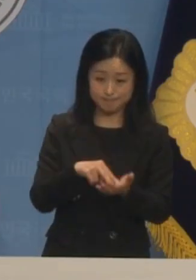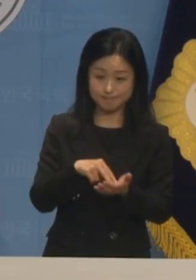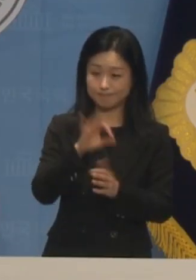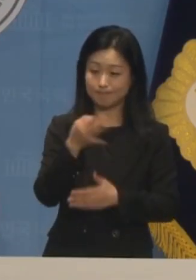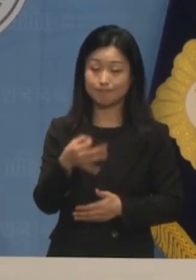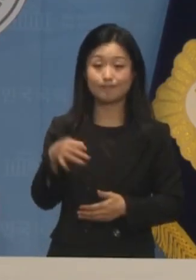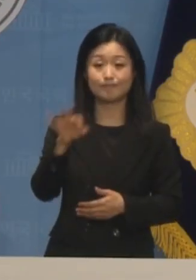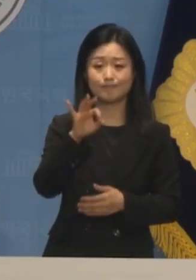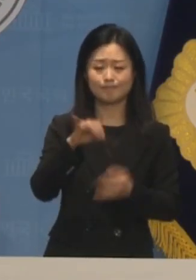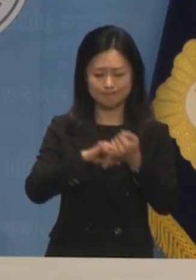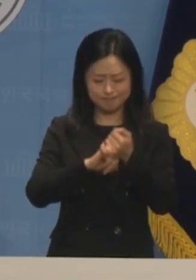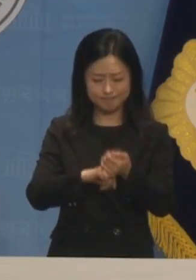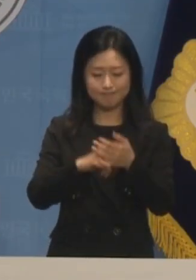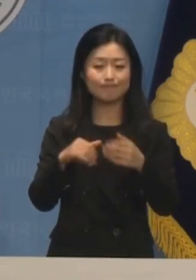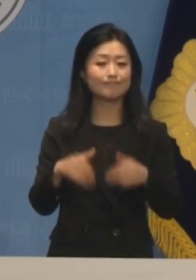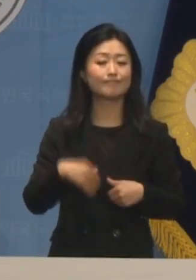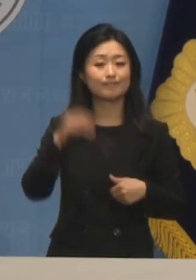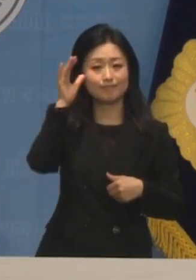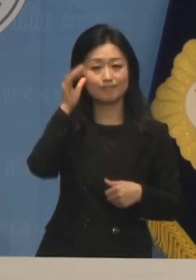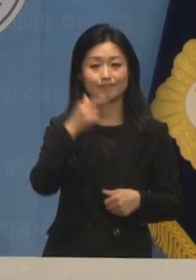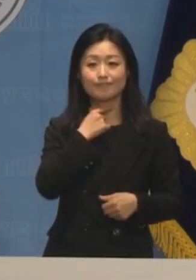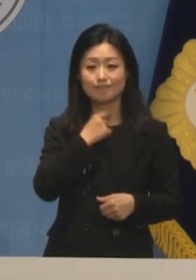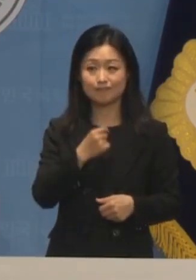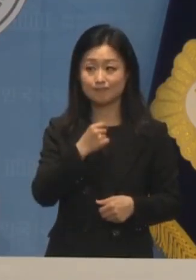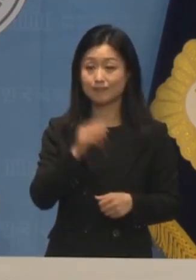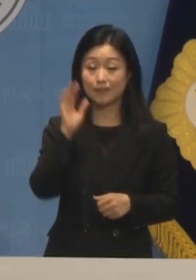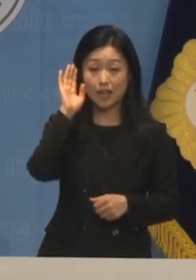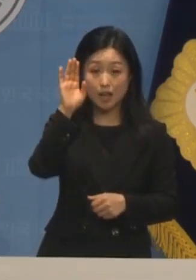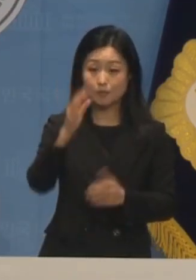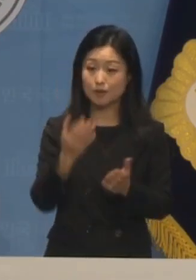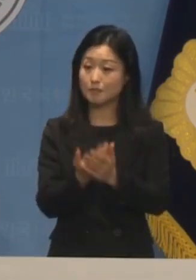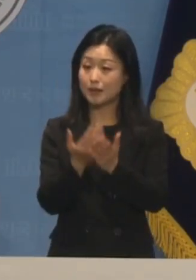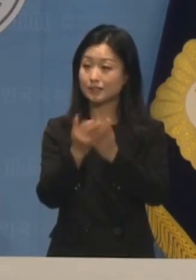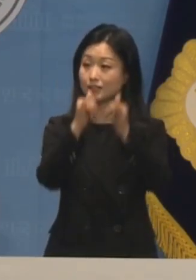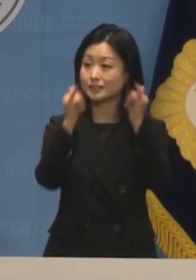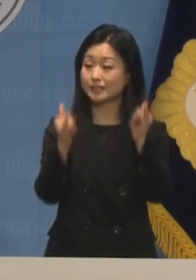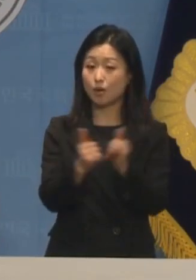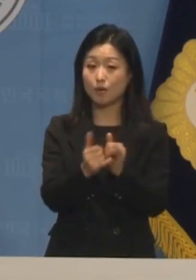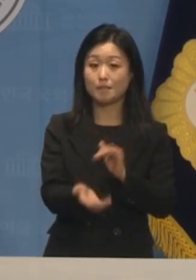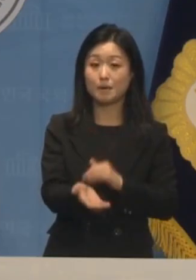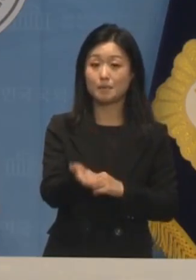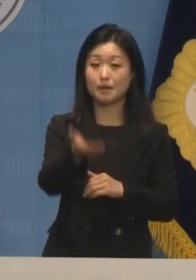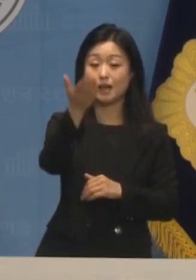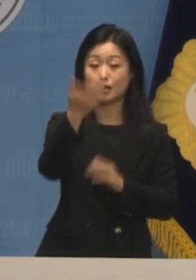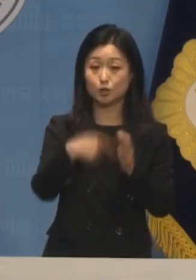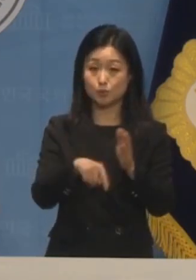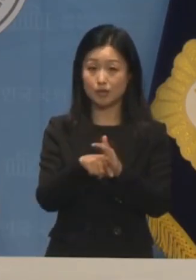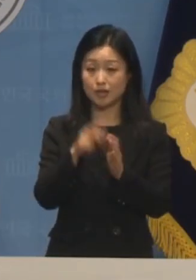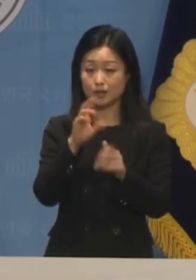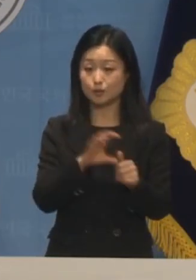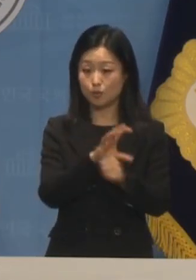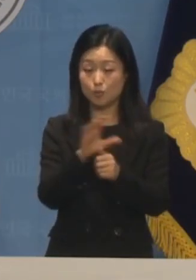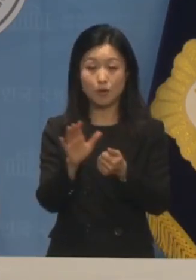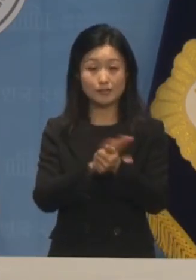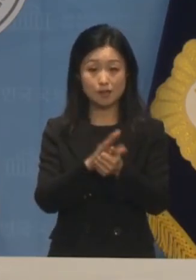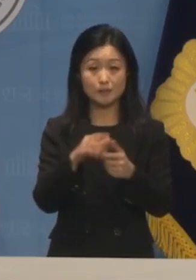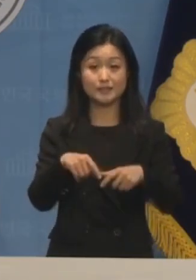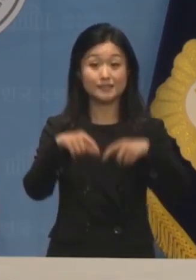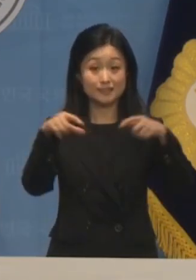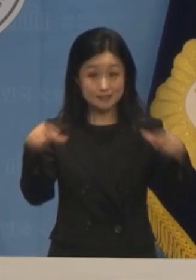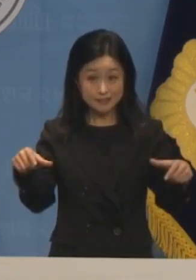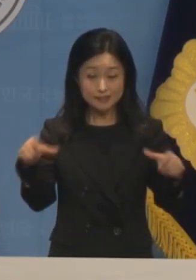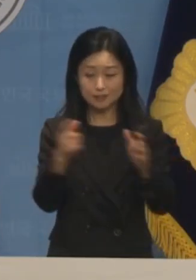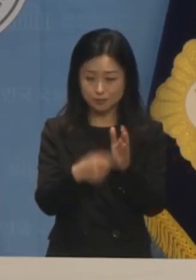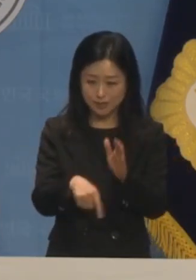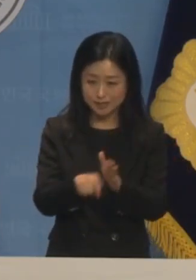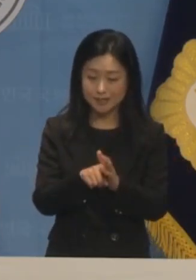꼭 이루어지길 기대합니다. 지속 가능한 사회 발전을 위한 돌봄 서비스 공급 체계가 만들어질